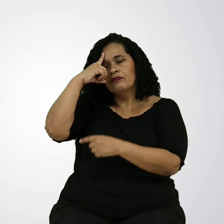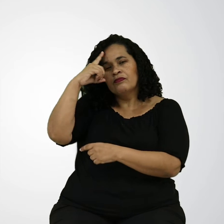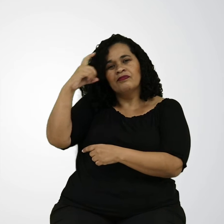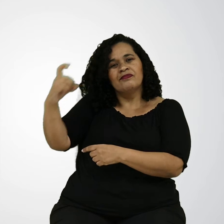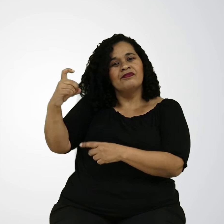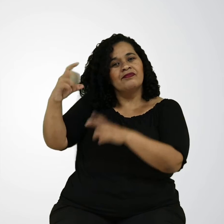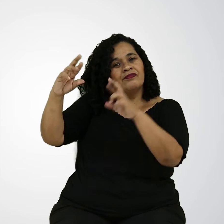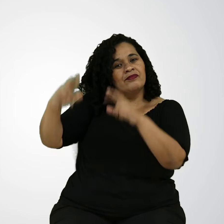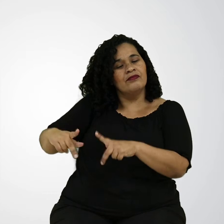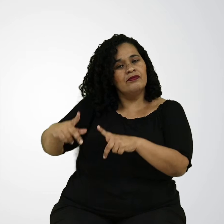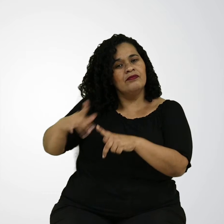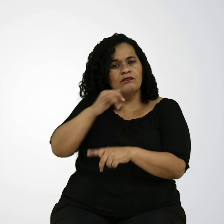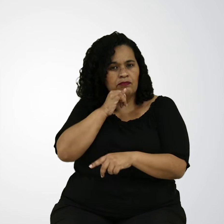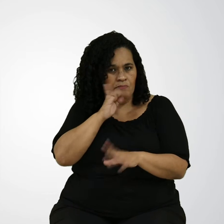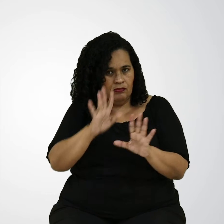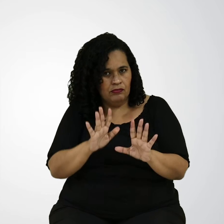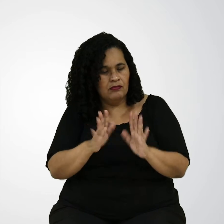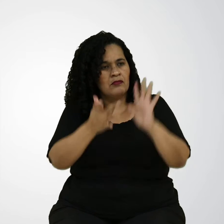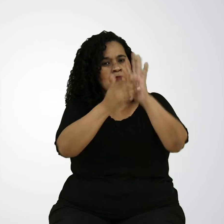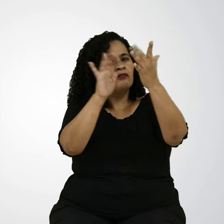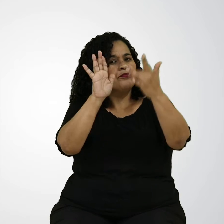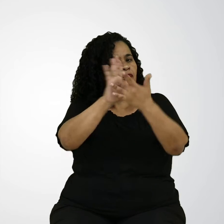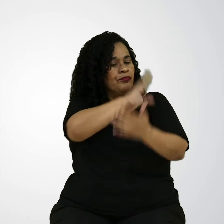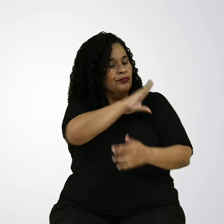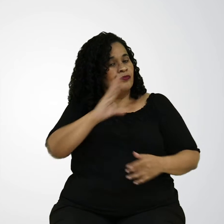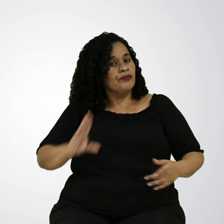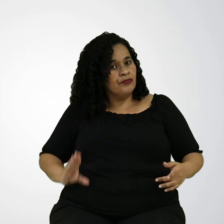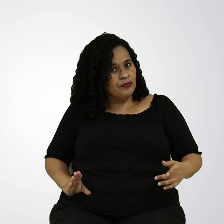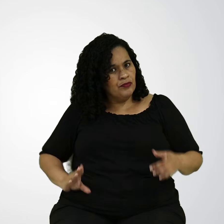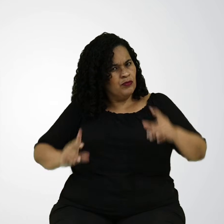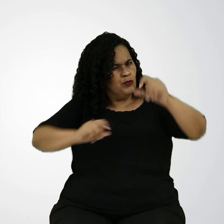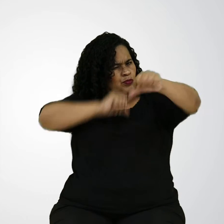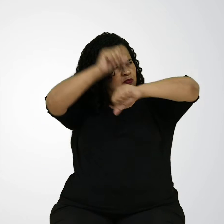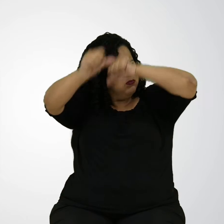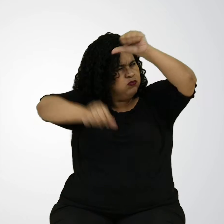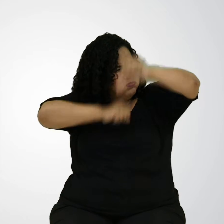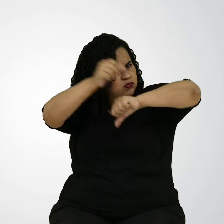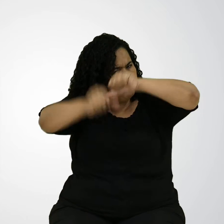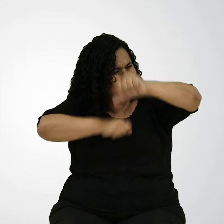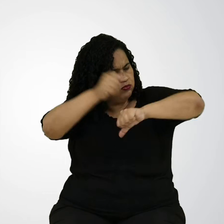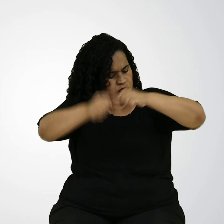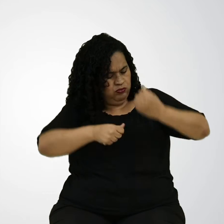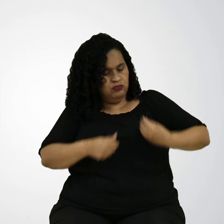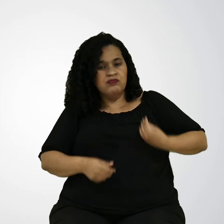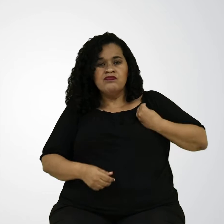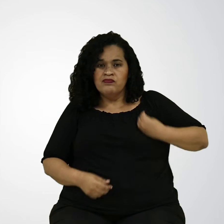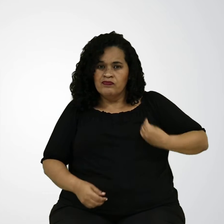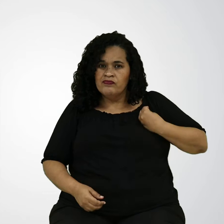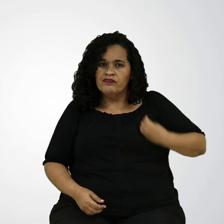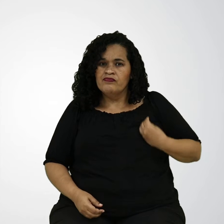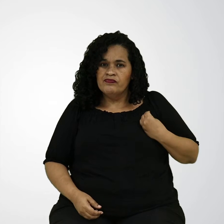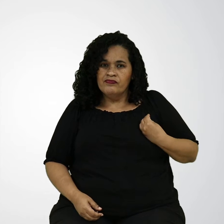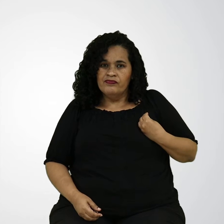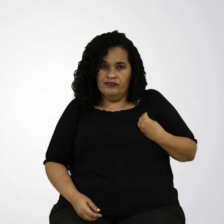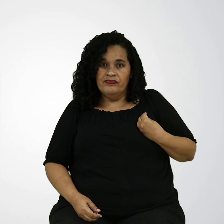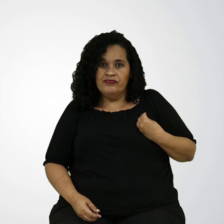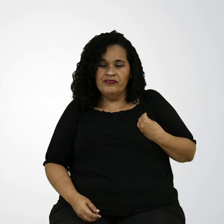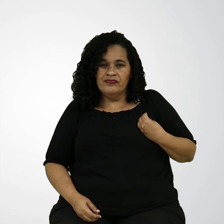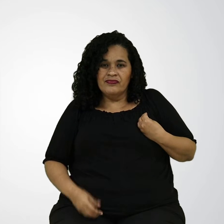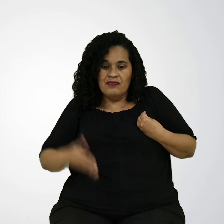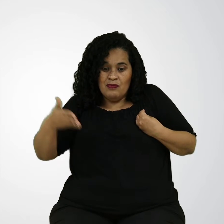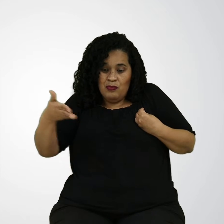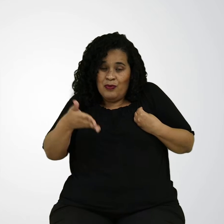que Cristo muda a nossa vida, Ele também muda a nossa forma de ser. Então, não